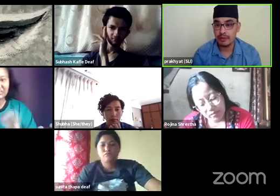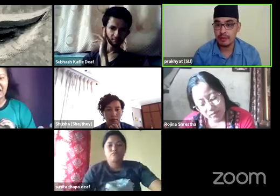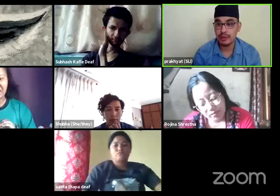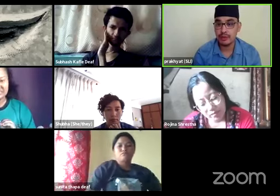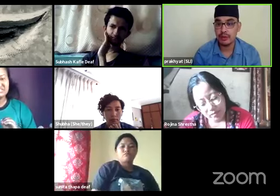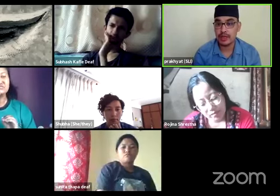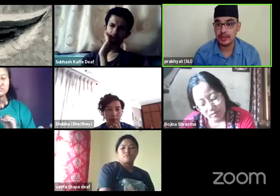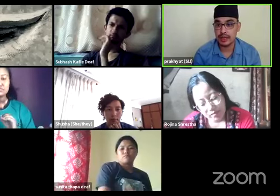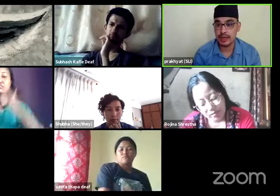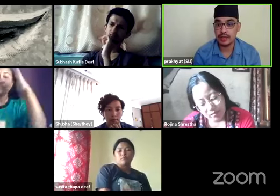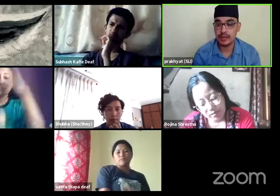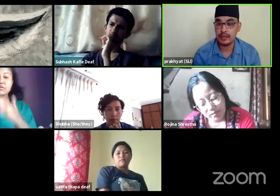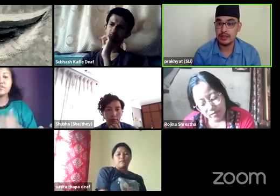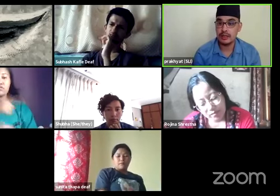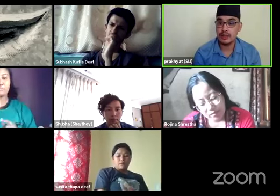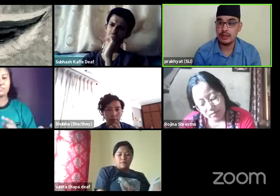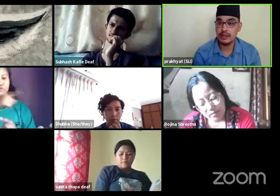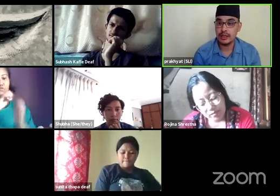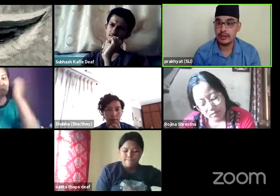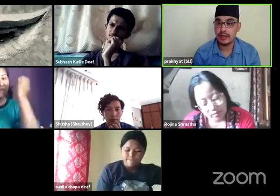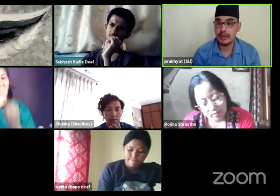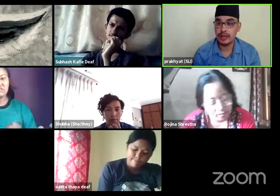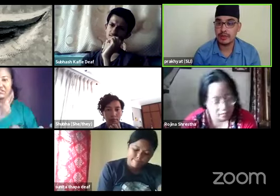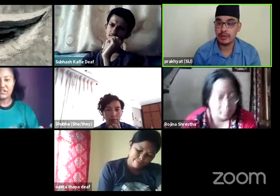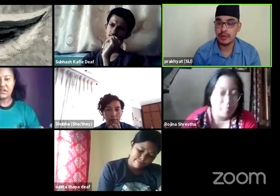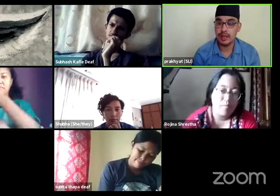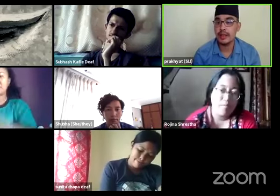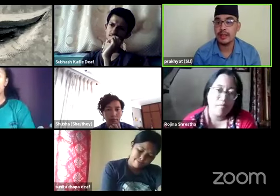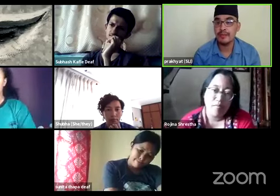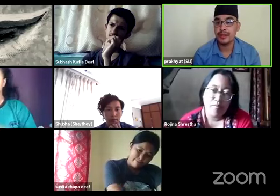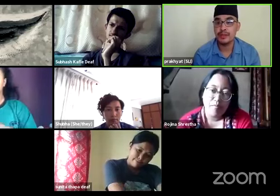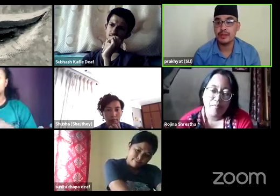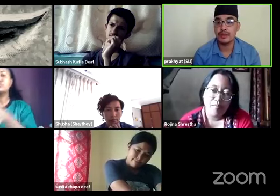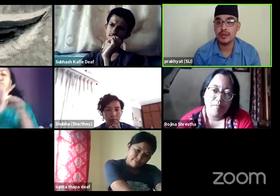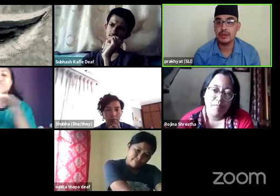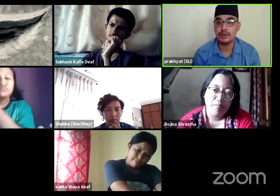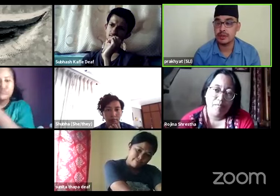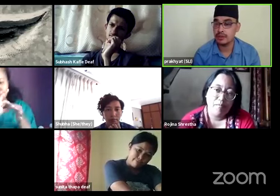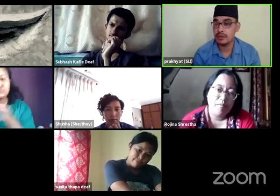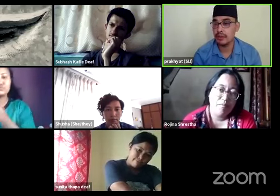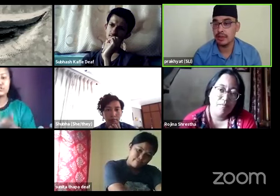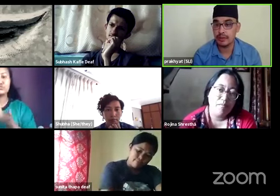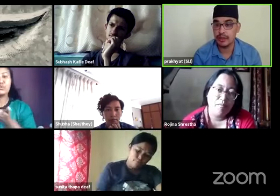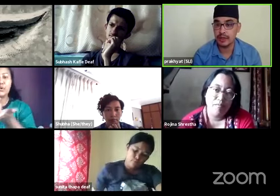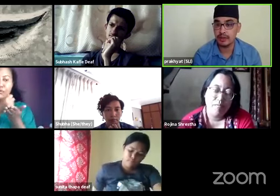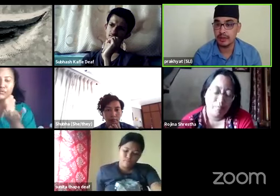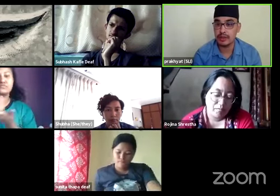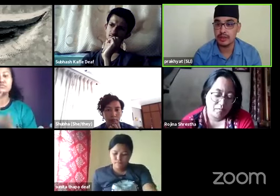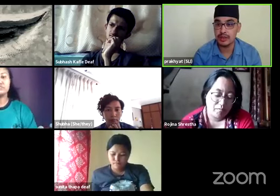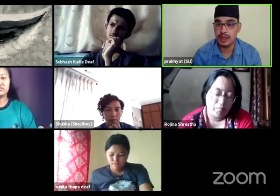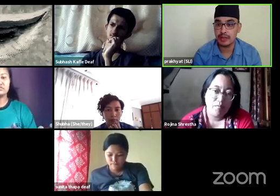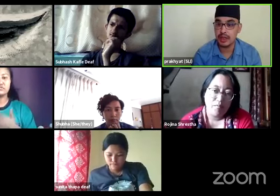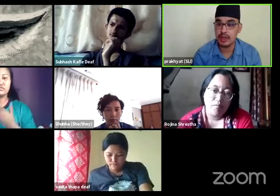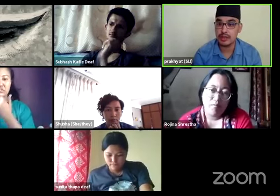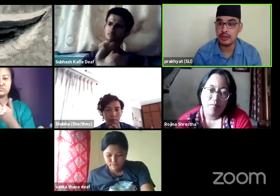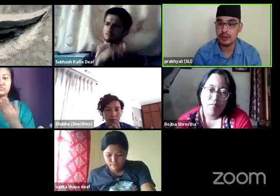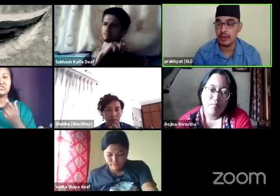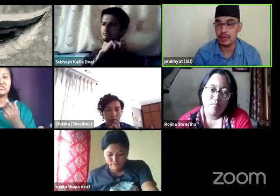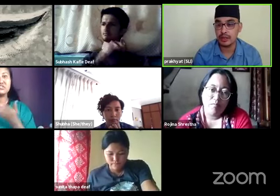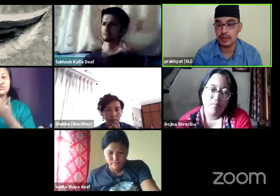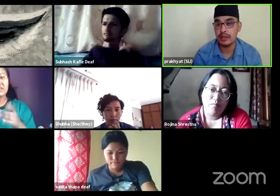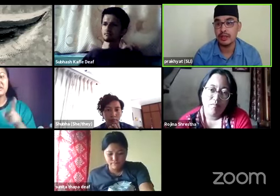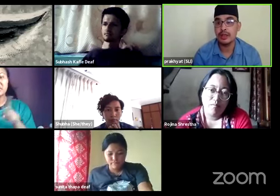भनेर त्यो आफ्नो मनको कुराहरू चाहिँ साट्ने, एक्लै अर्काले हामी मिल्ने, त्यस्तो समाजमा त्यस्तो अपाङ्गता भएका व्यक्तिहरूसँग चाहिँ हामी मिलेर